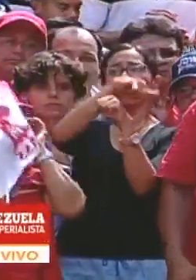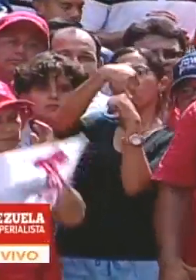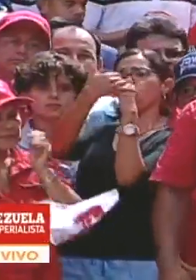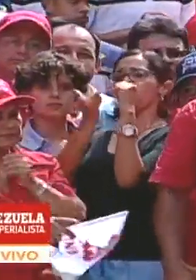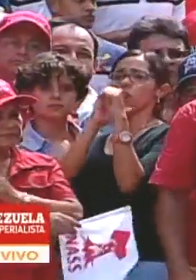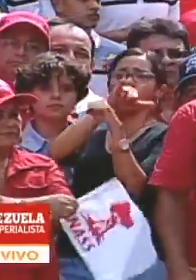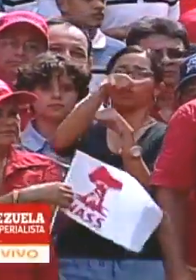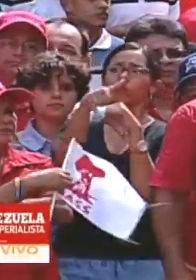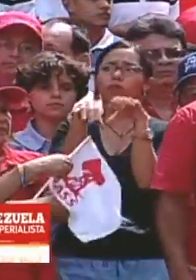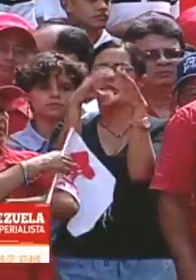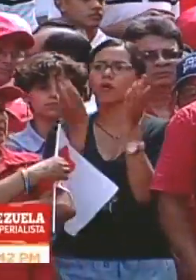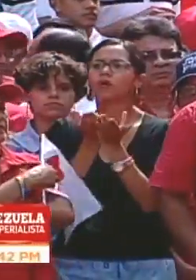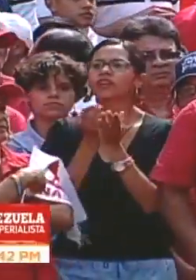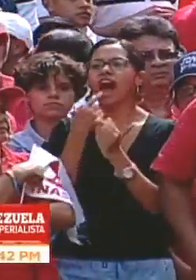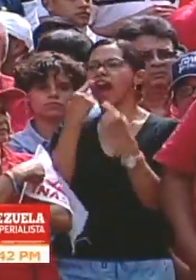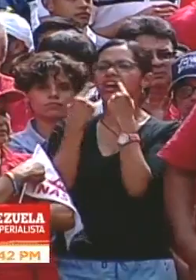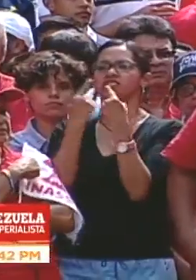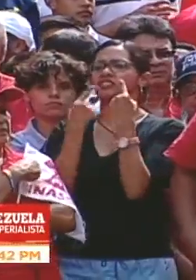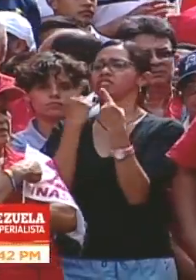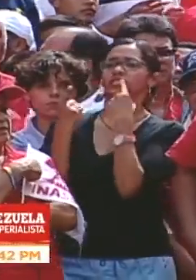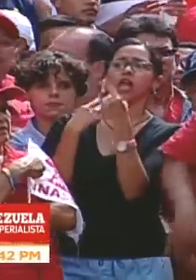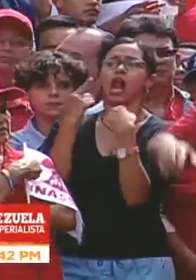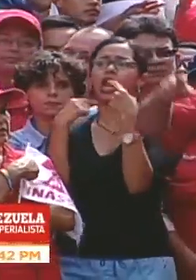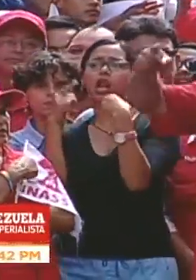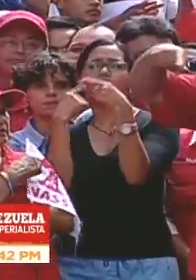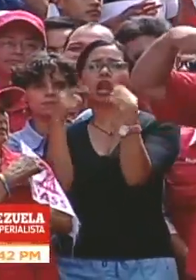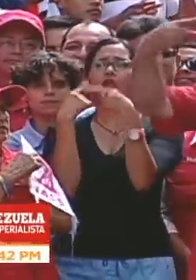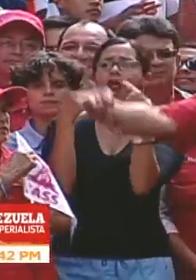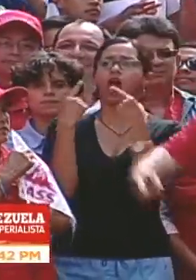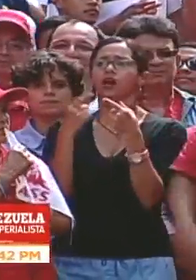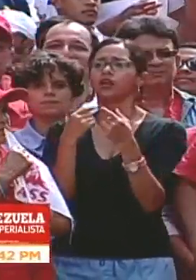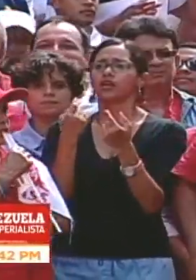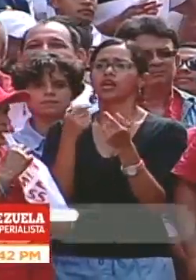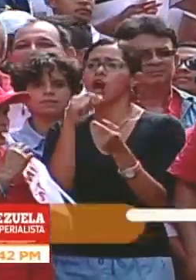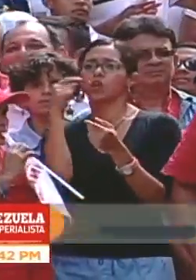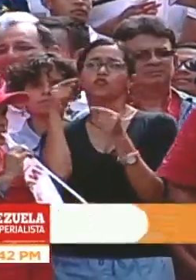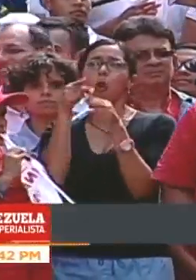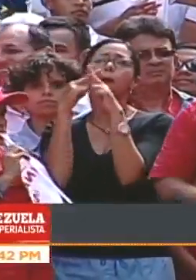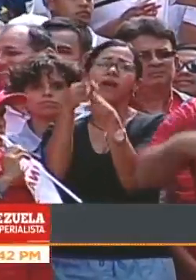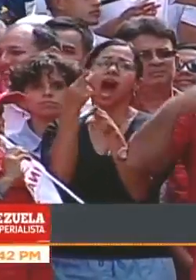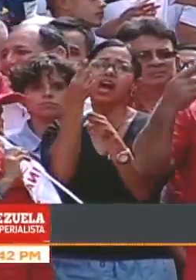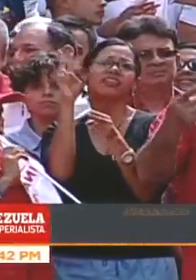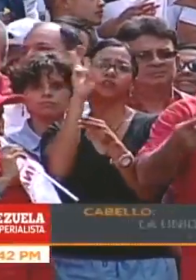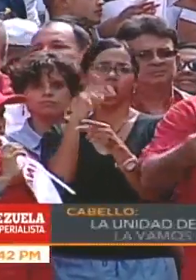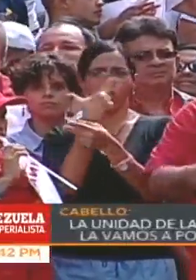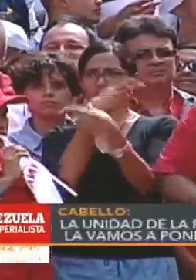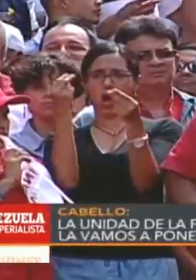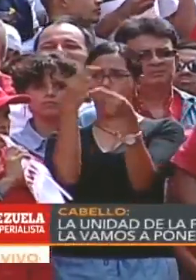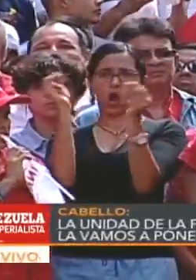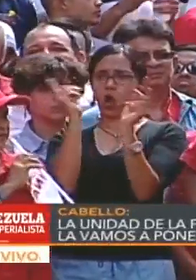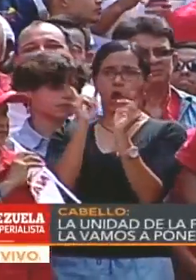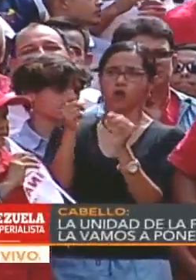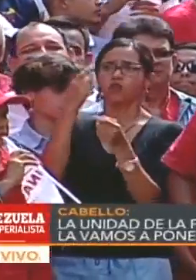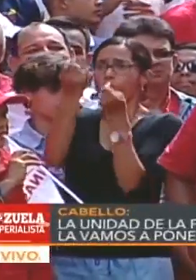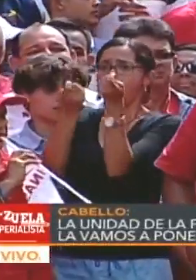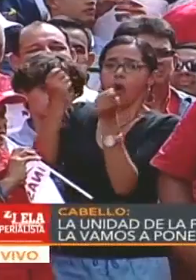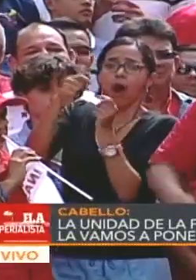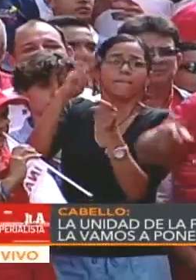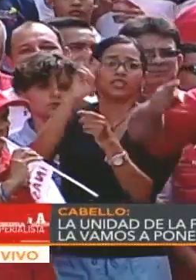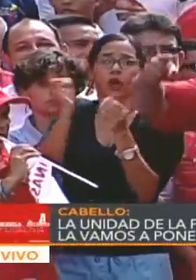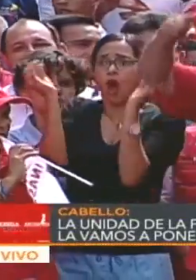mundo, a decirle que no le presten dinero a Venezuela, que no hagan negocio con